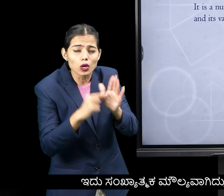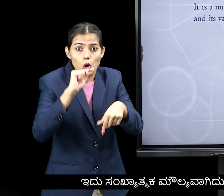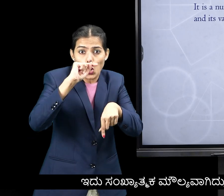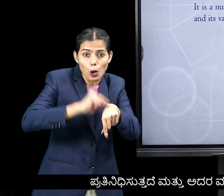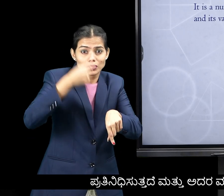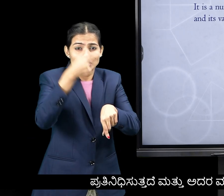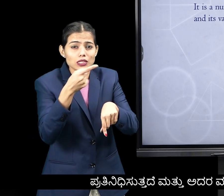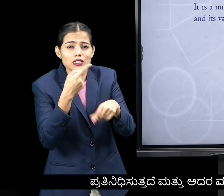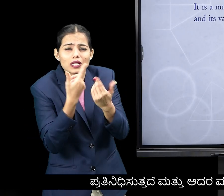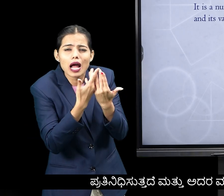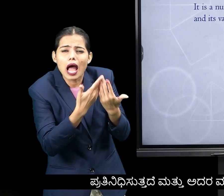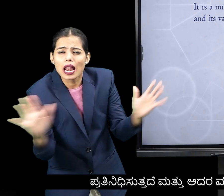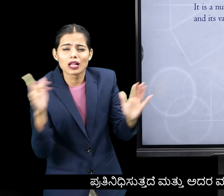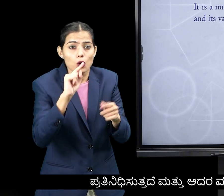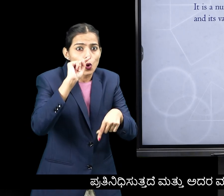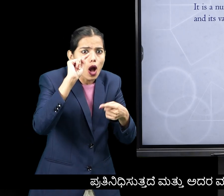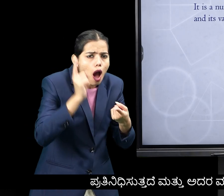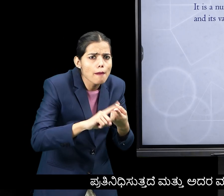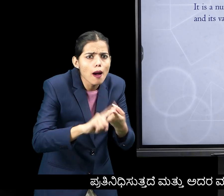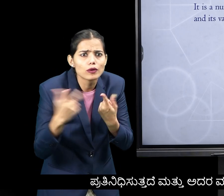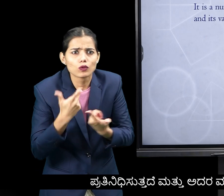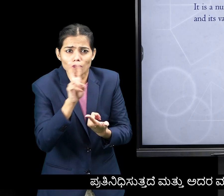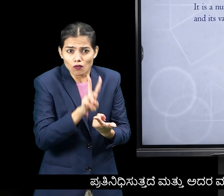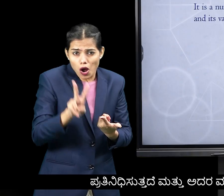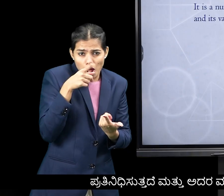ಅವಕಾಶವನ್ನ ಪ್ರತಿನಿಧಿಸುತ್ತದೆ ಮತ್ತು ಅದರ ಮೌಲ್ಯವು 0 ಮತ್ತು 1ರ ನಡುವೆ ಇರುತ್ತೆ.